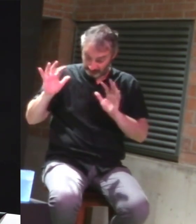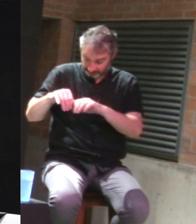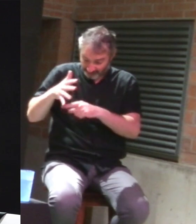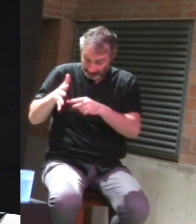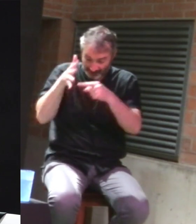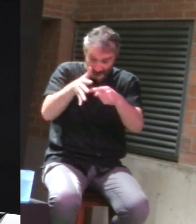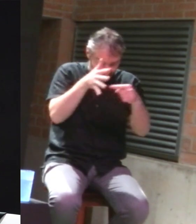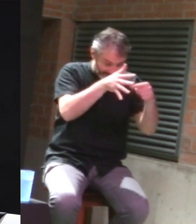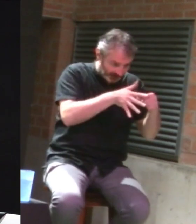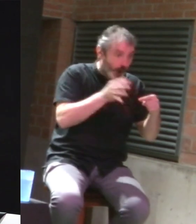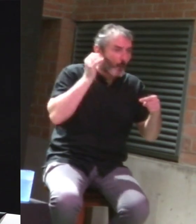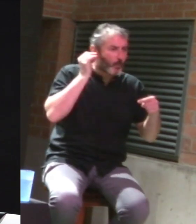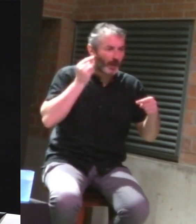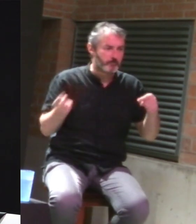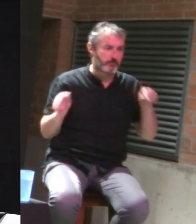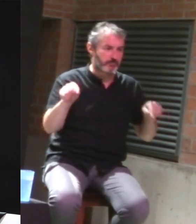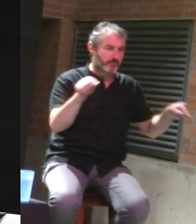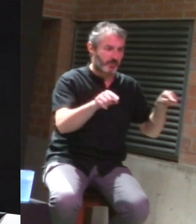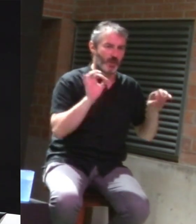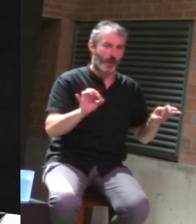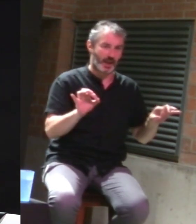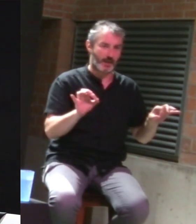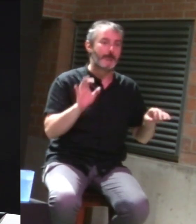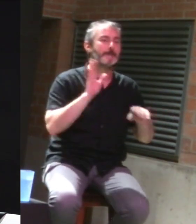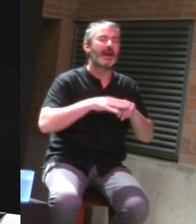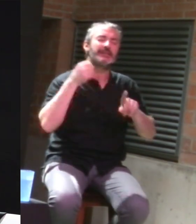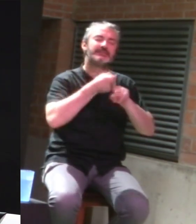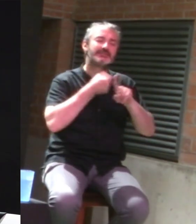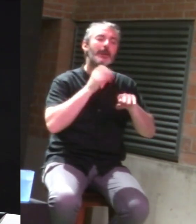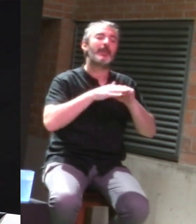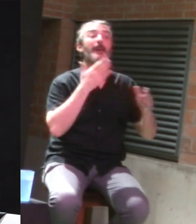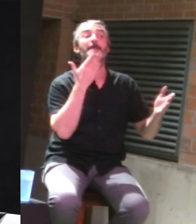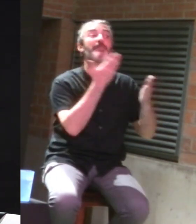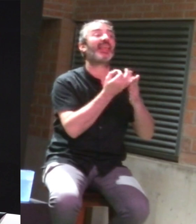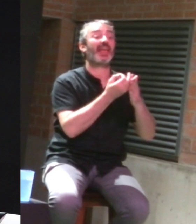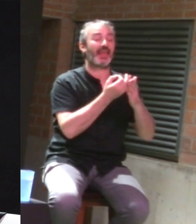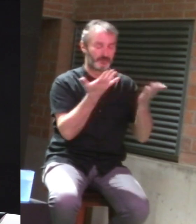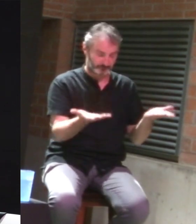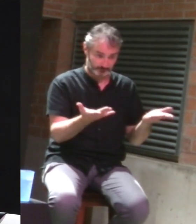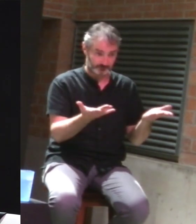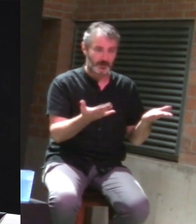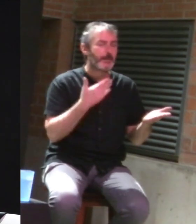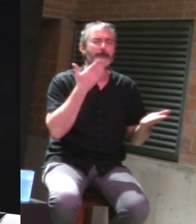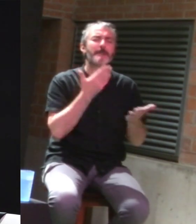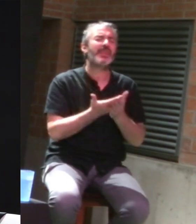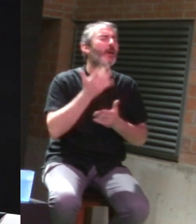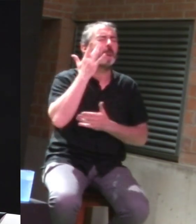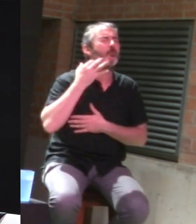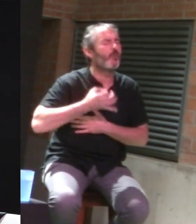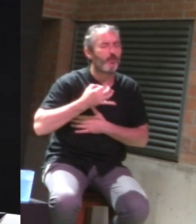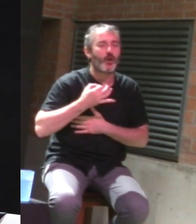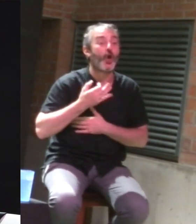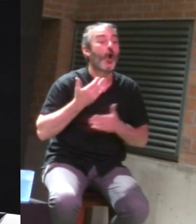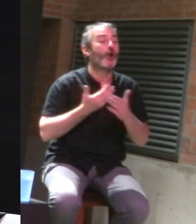fabrils, trobarem que les dones s'ajunten per demanar pràcticament el mateix. Què demana? Sobretot que redueixi